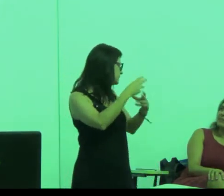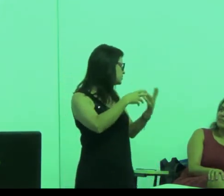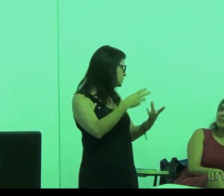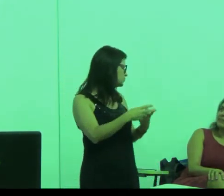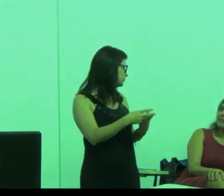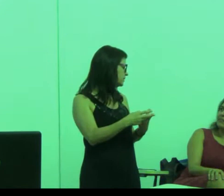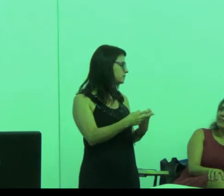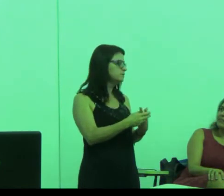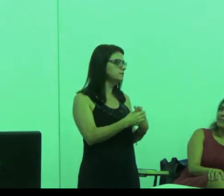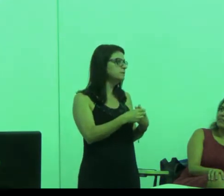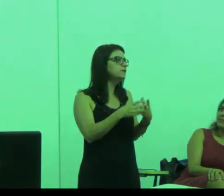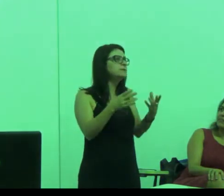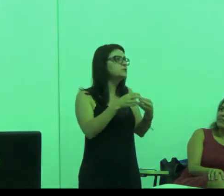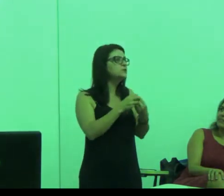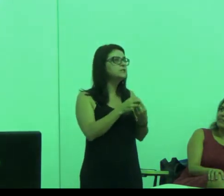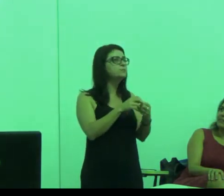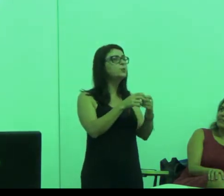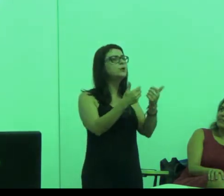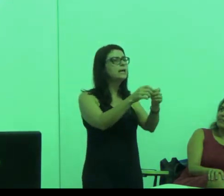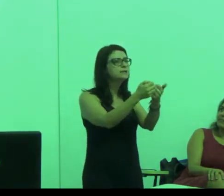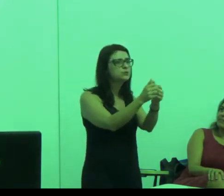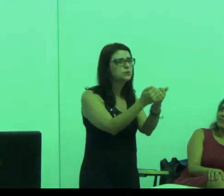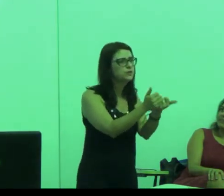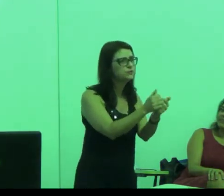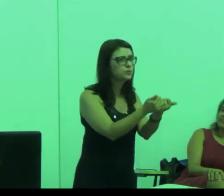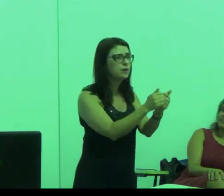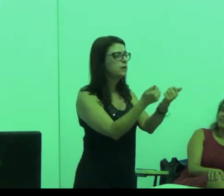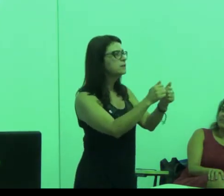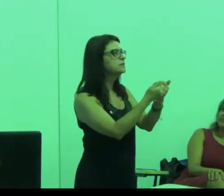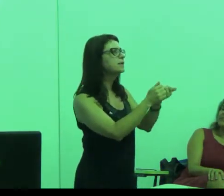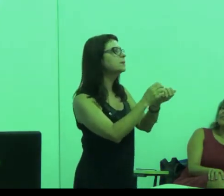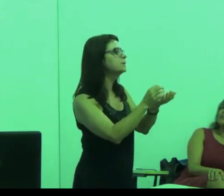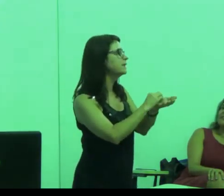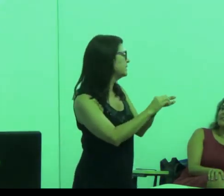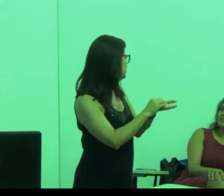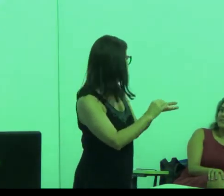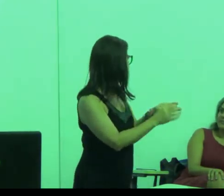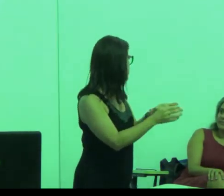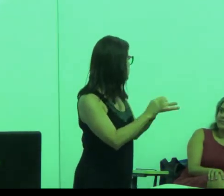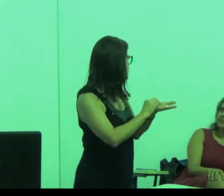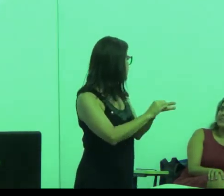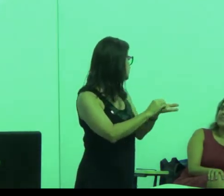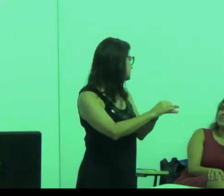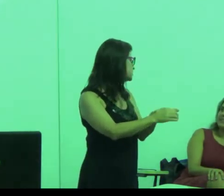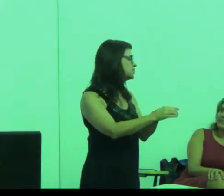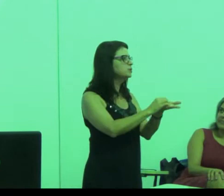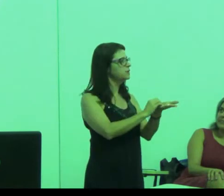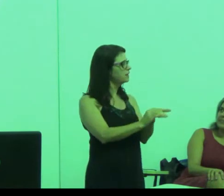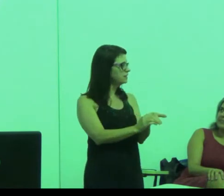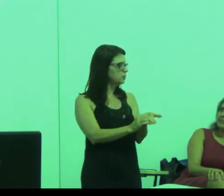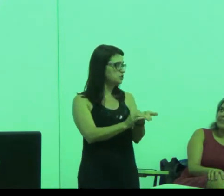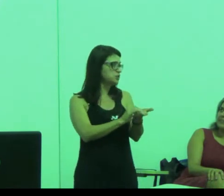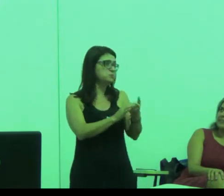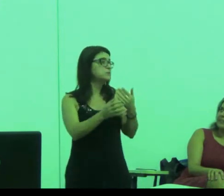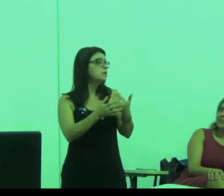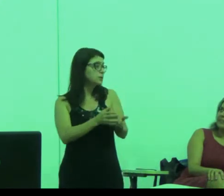se resolver, eu não ia mais conseguir procurar dentro do livro. Será que uma ideia foi aceita? Será que ele mexeu? Será que ele não mexeu? Eu não